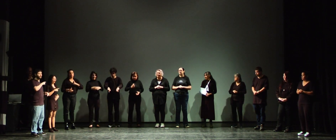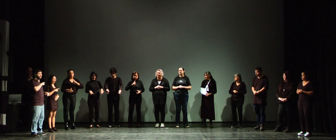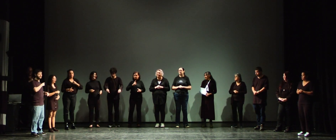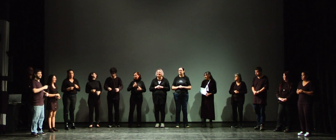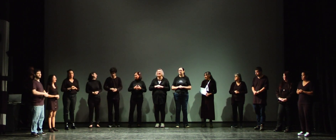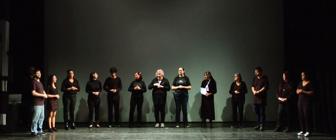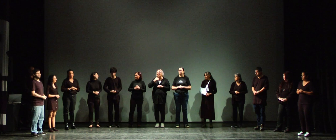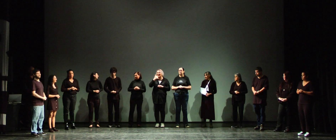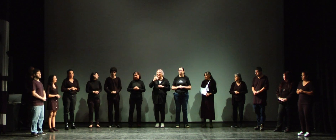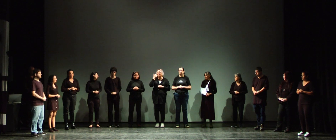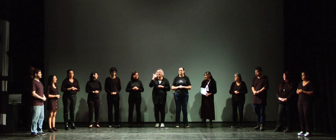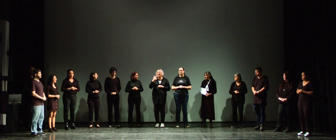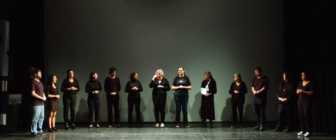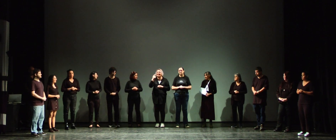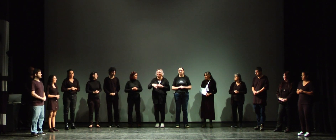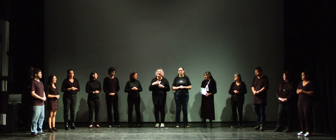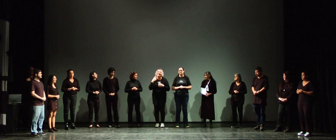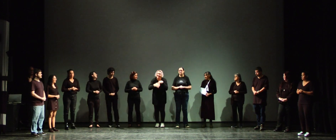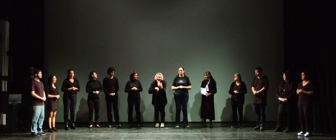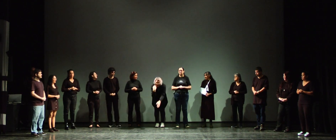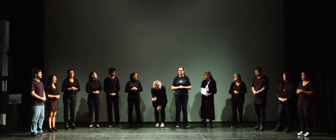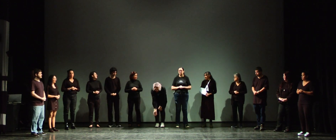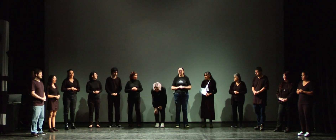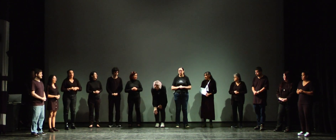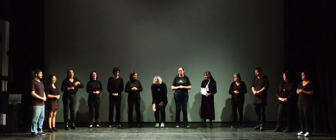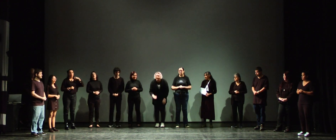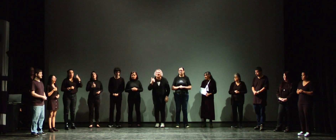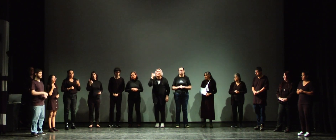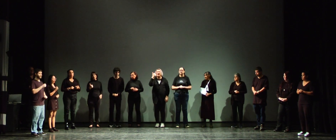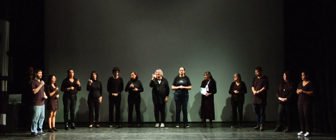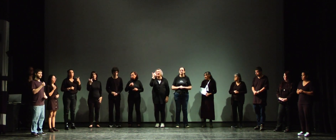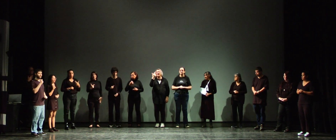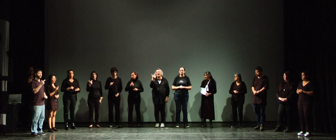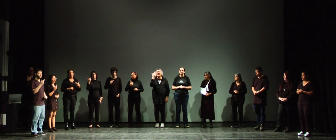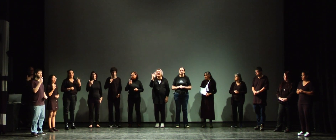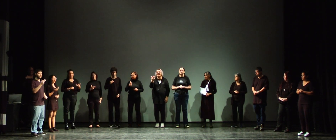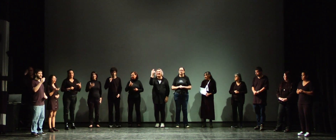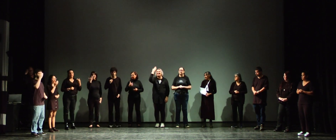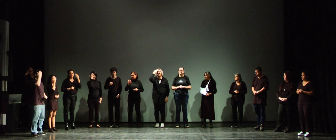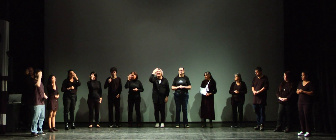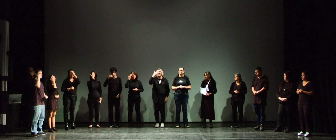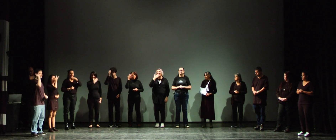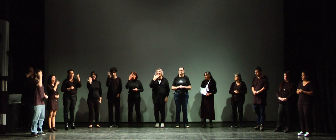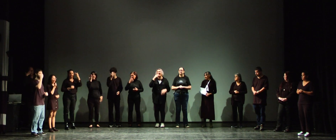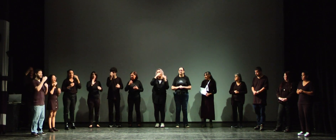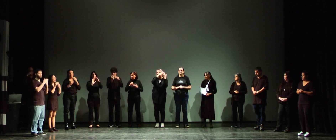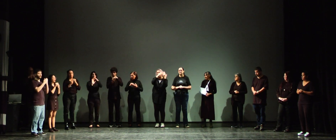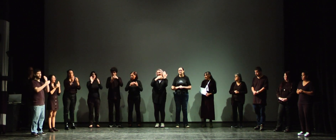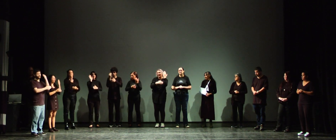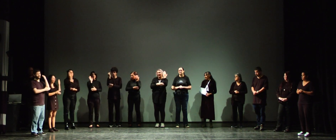tem um ovo. 1, 2, 3, cai o ovo. Um, dois, três, testa, cara, mão,